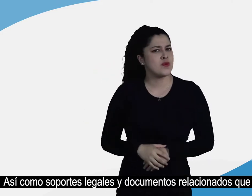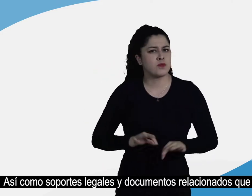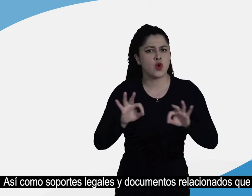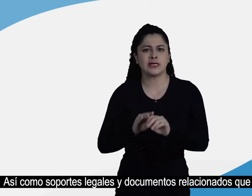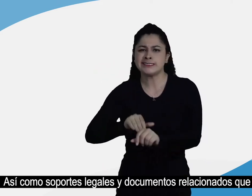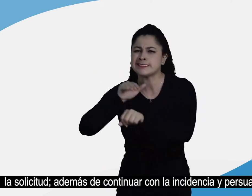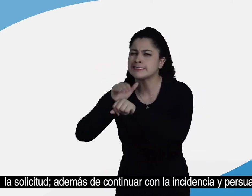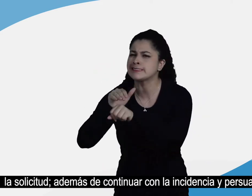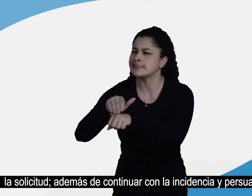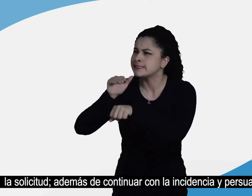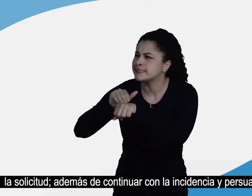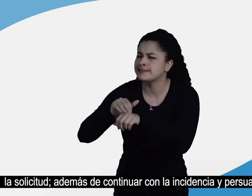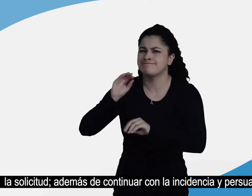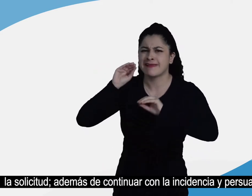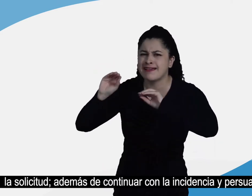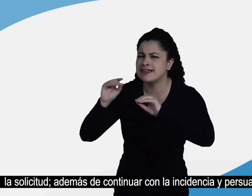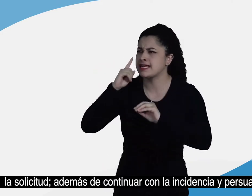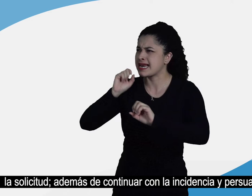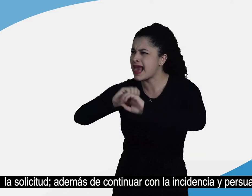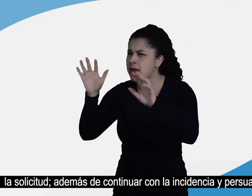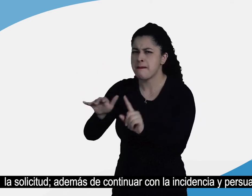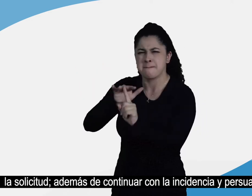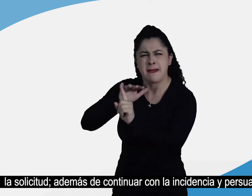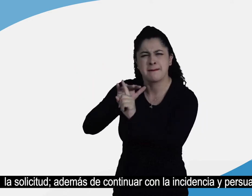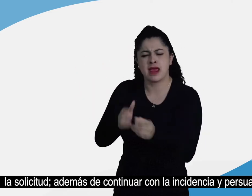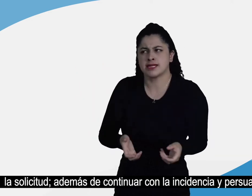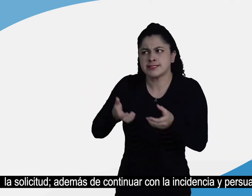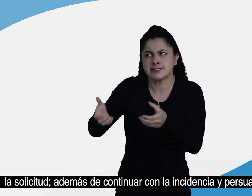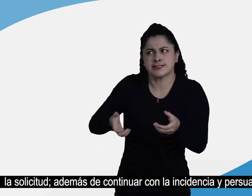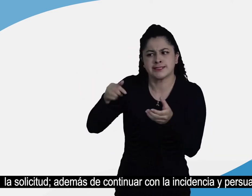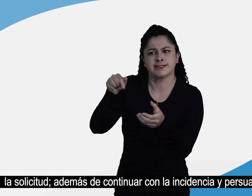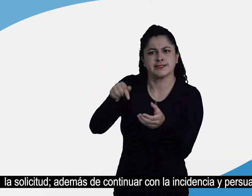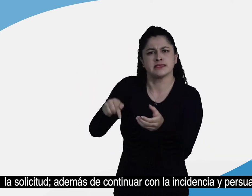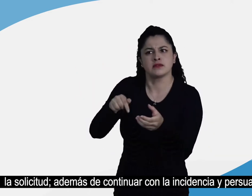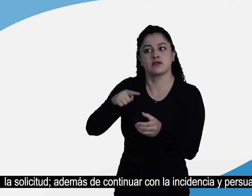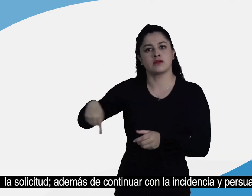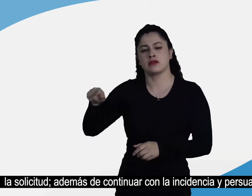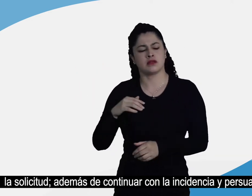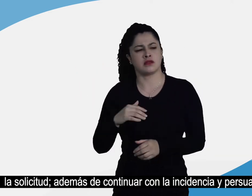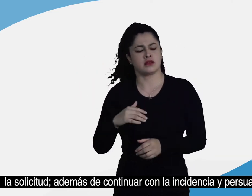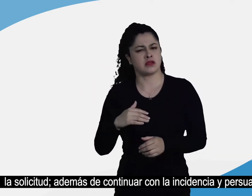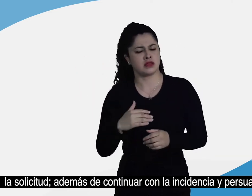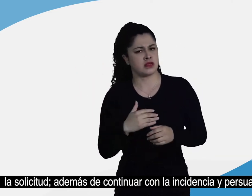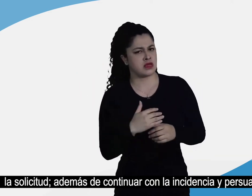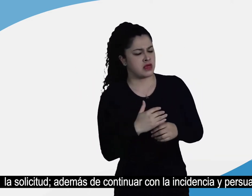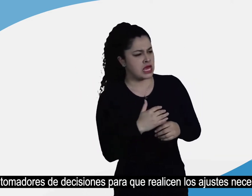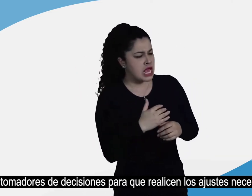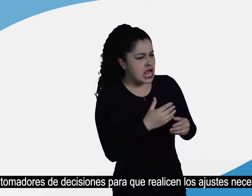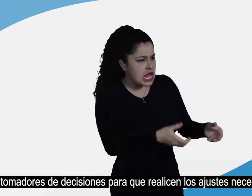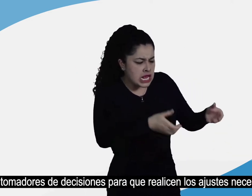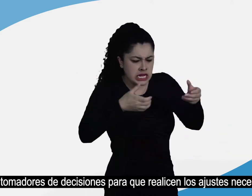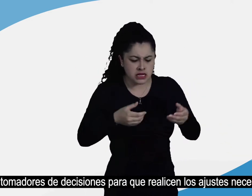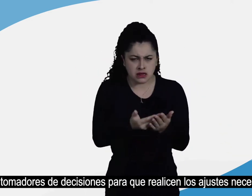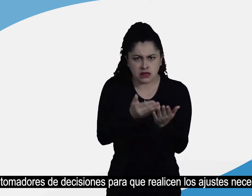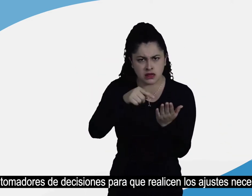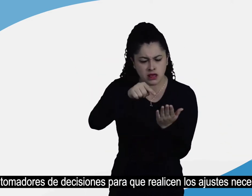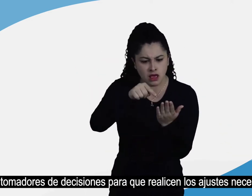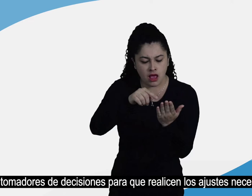sustenten la solicitud, además de continuar con la incidencia y persuasión a los tomadores de decisiones